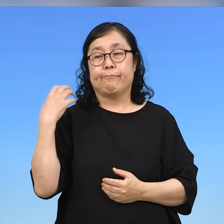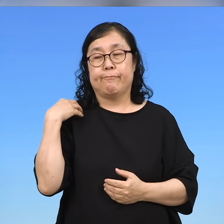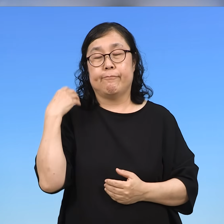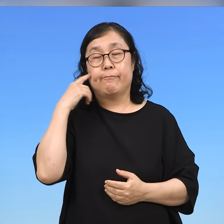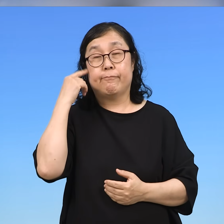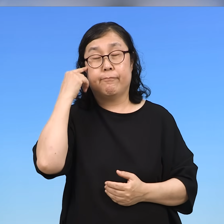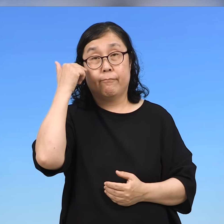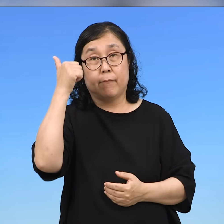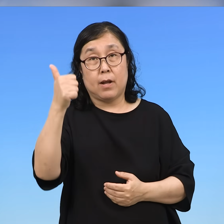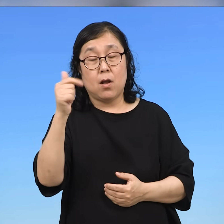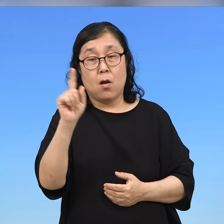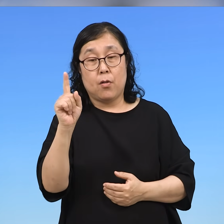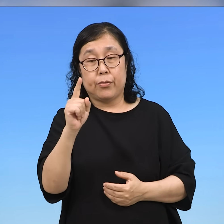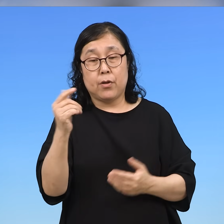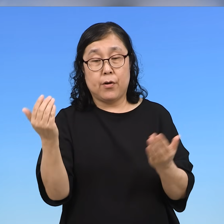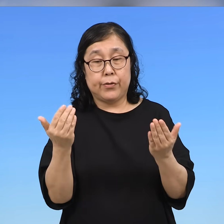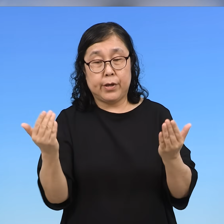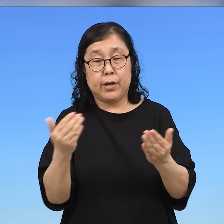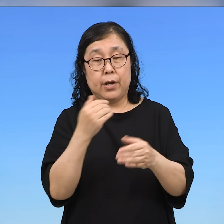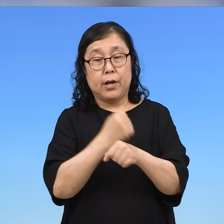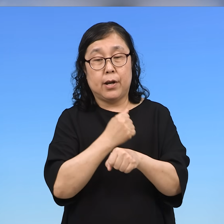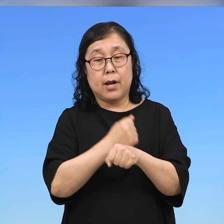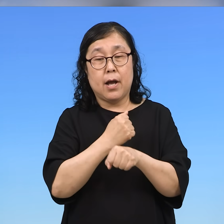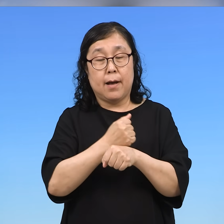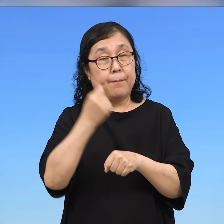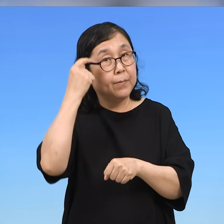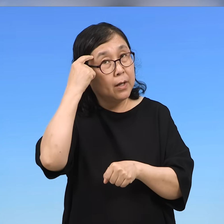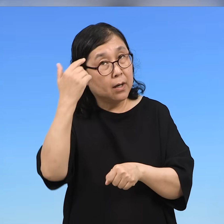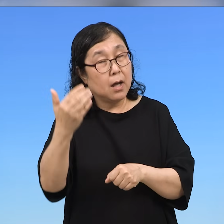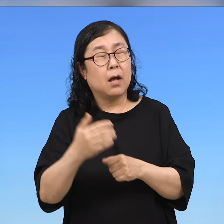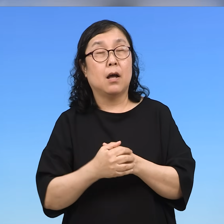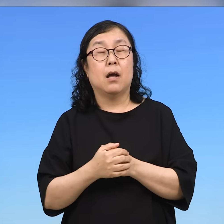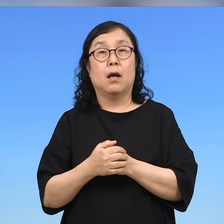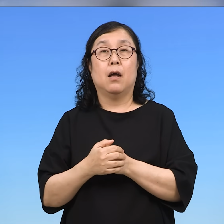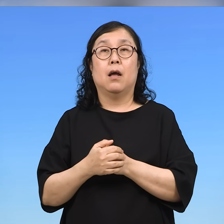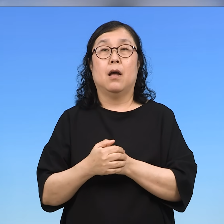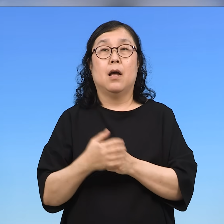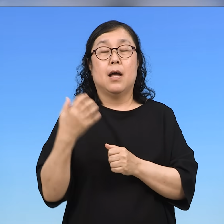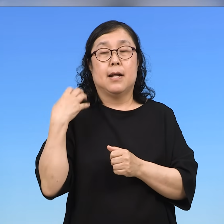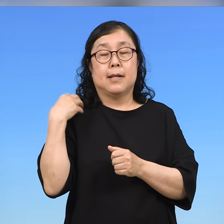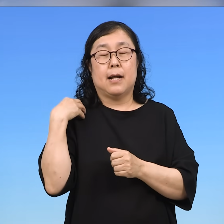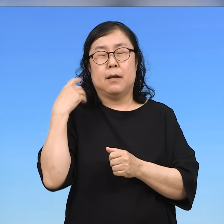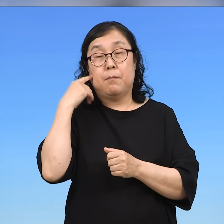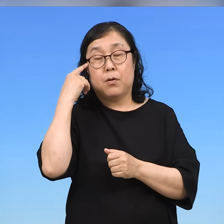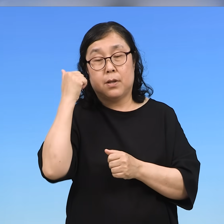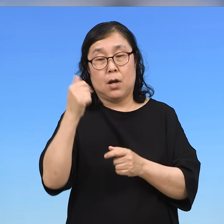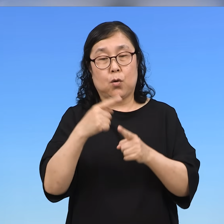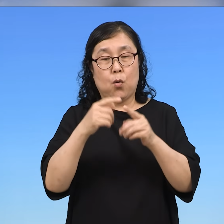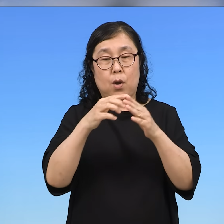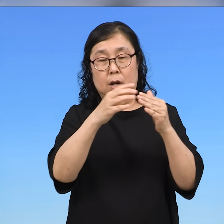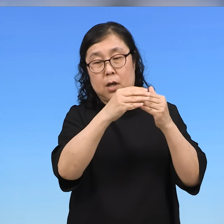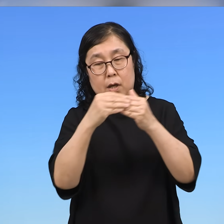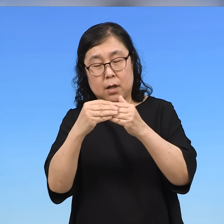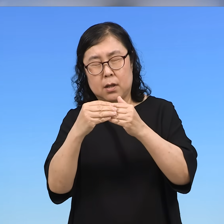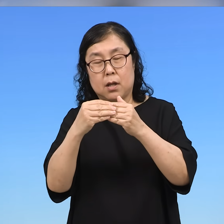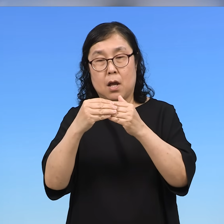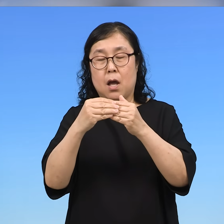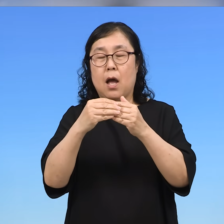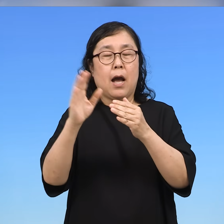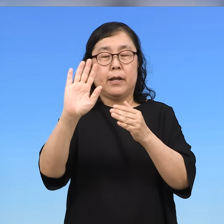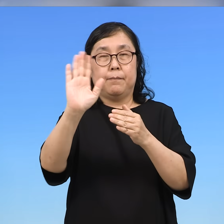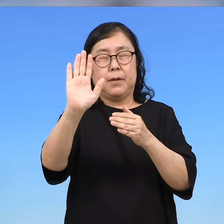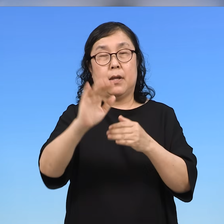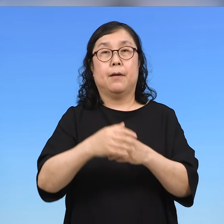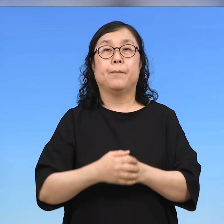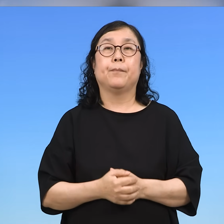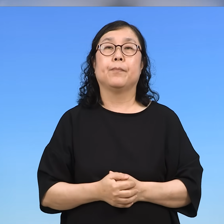담임 목사는 어떤 역할을 하는 사람인 것 같습니까? 담임 목사가 교회를 이끄는 역할을 한다고,